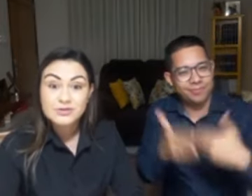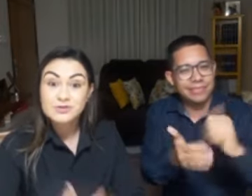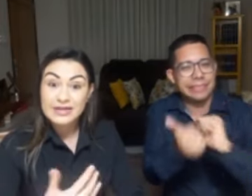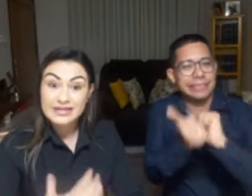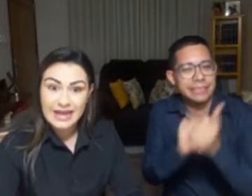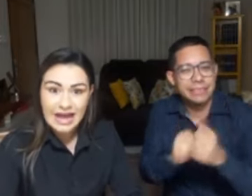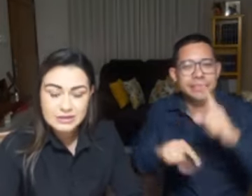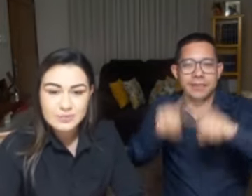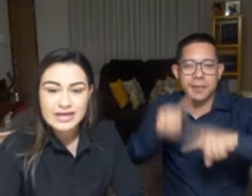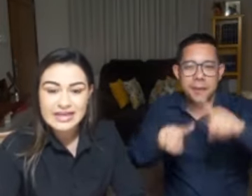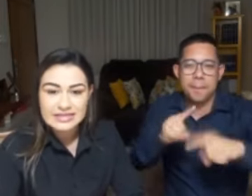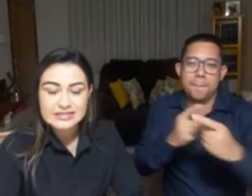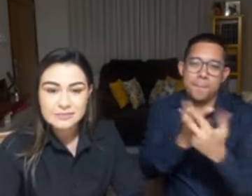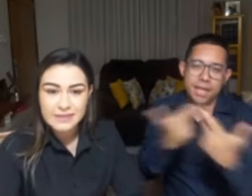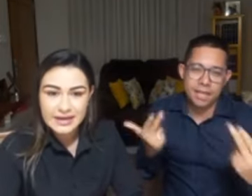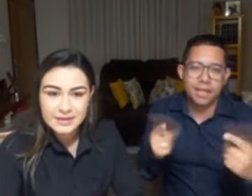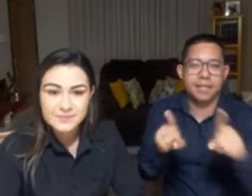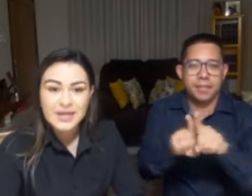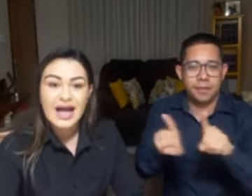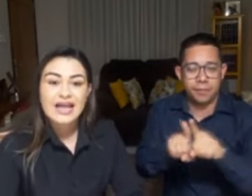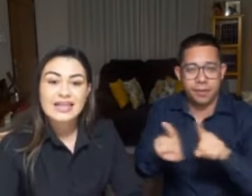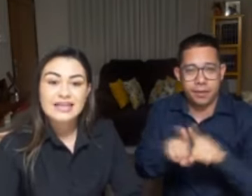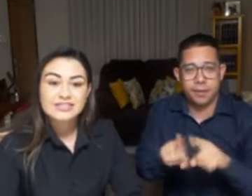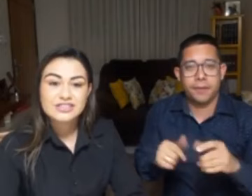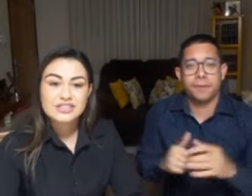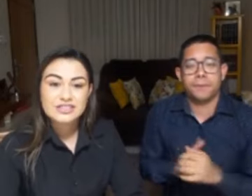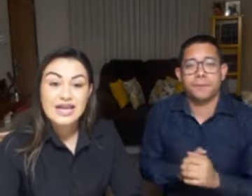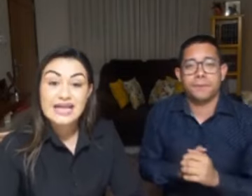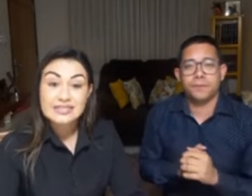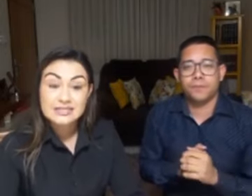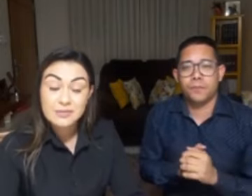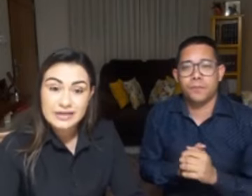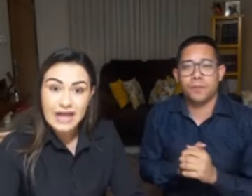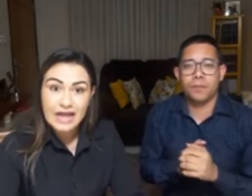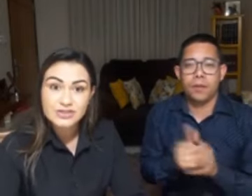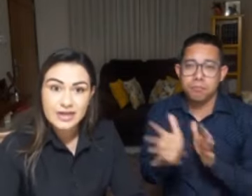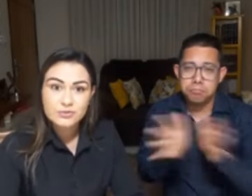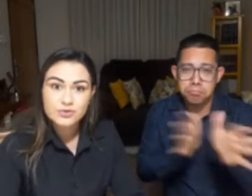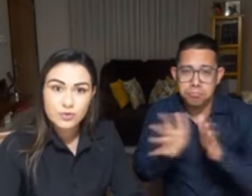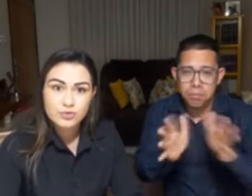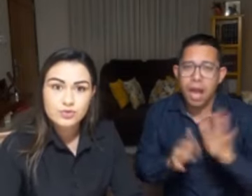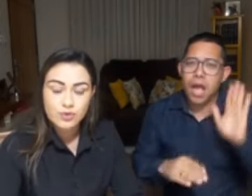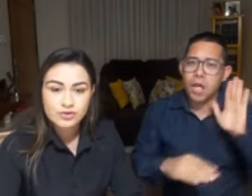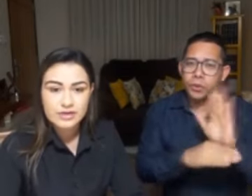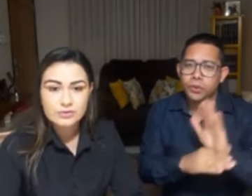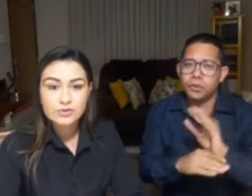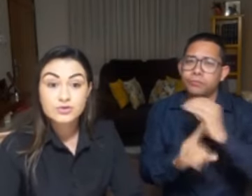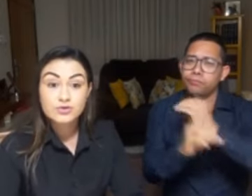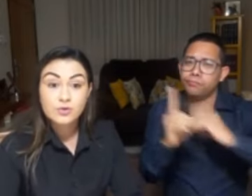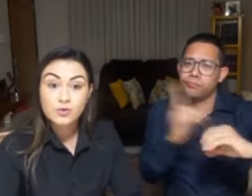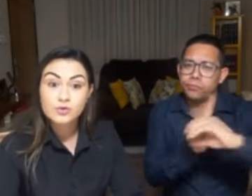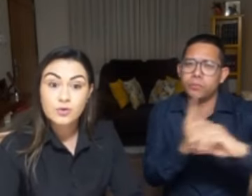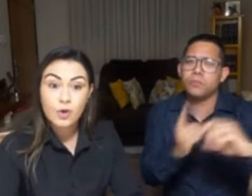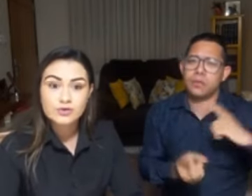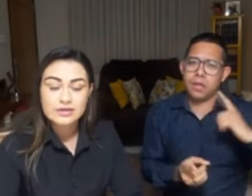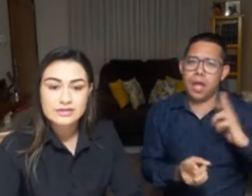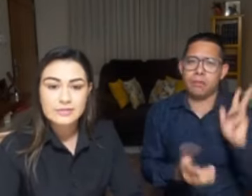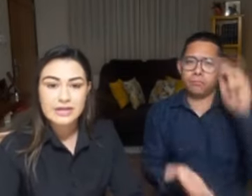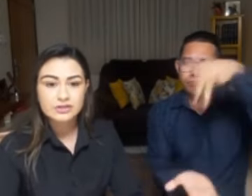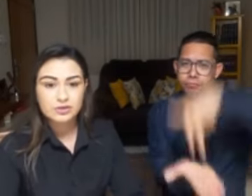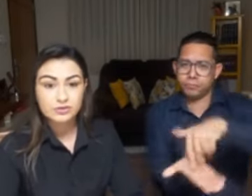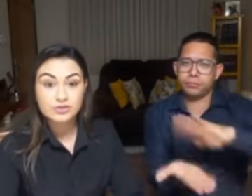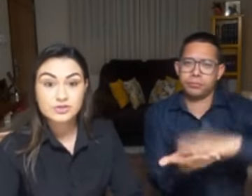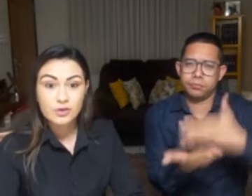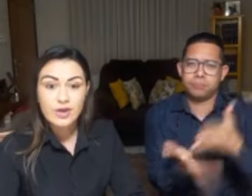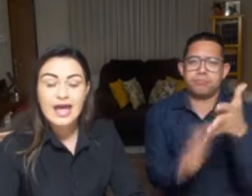adaptações dos materiais para eles também, além da acessibilidade, né, nos cultos hoje, né? Todos os cultos nossos na Assembleia